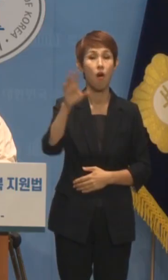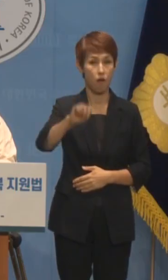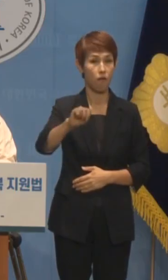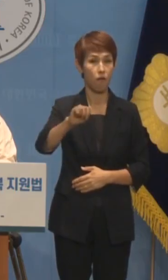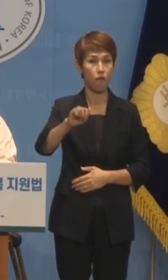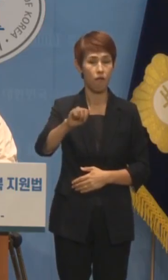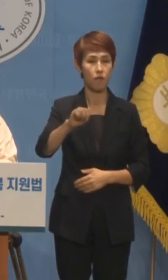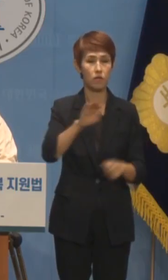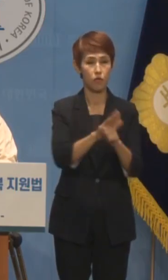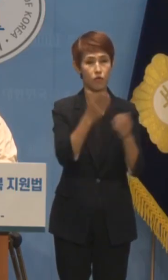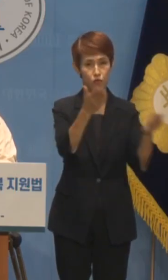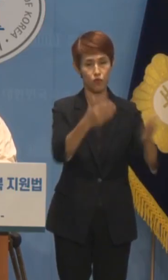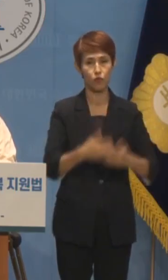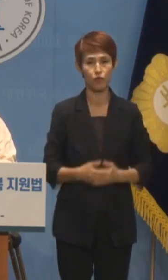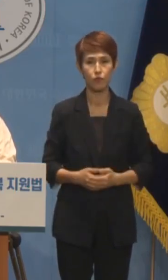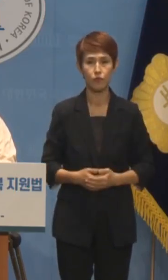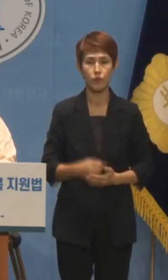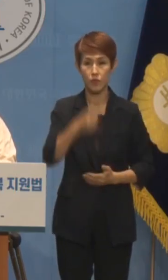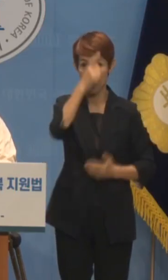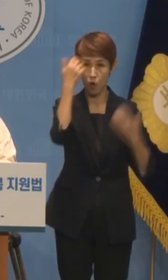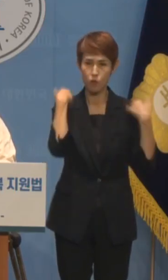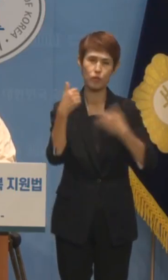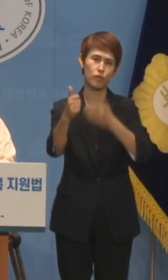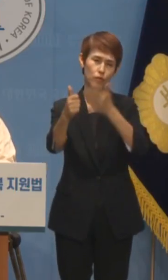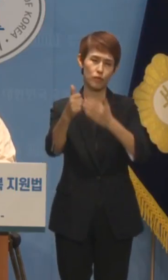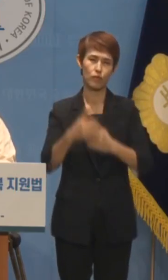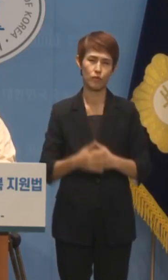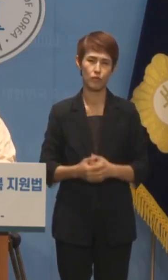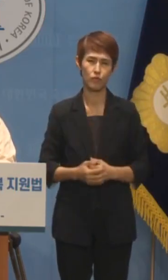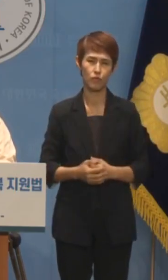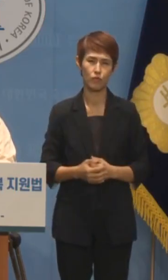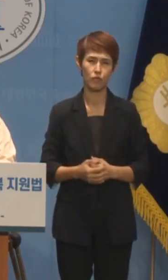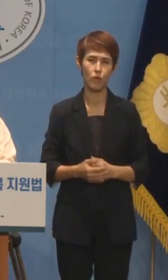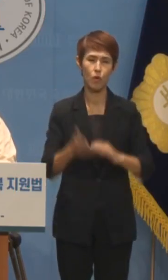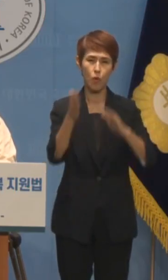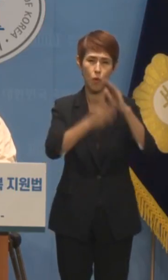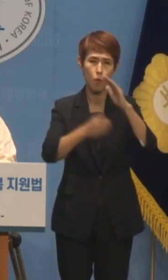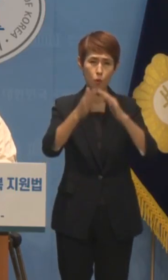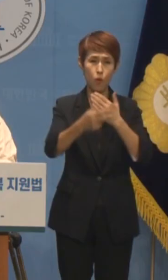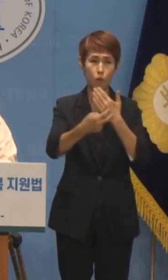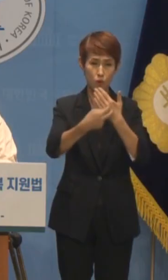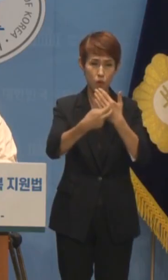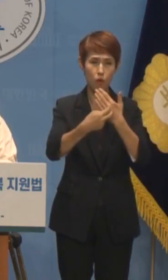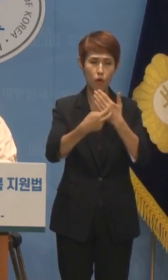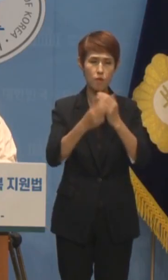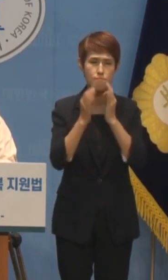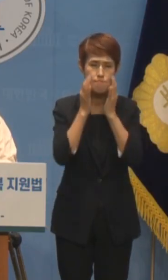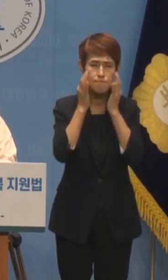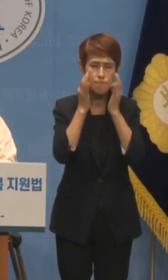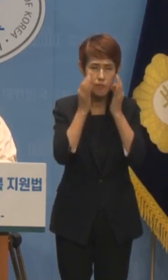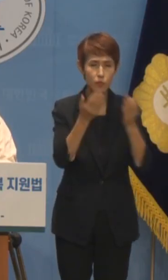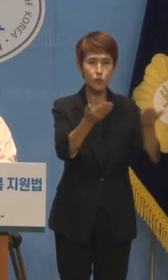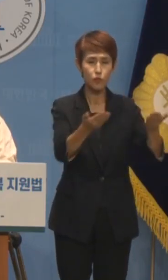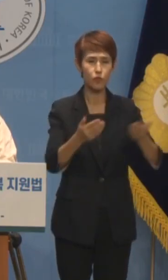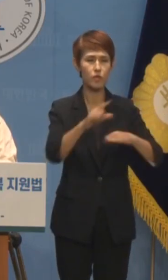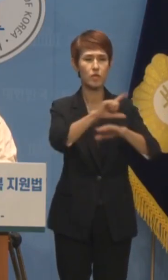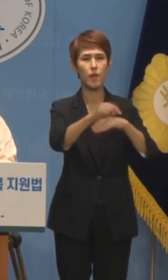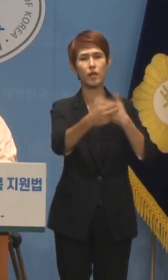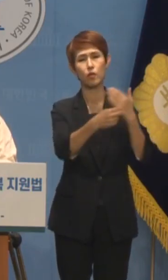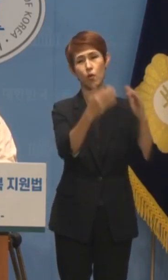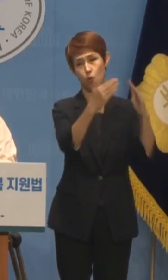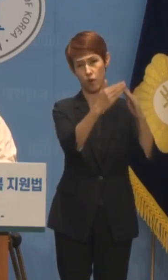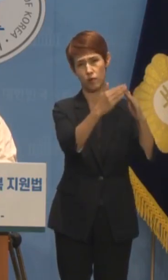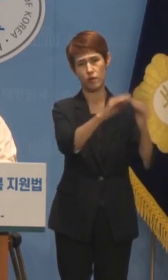추계됩니다. 정부에 촉구합니다. 공공의료의 최전선에서 책임을 다하고 있는